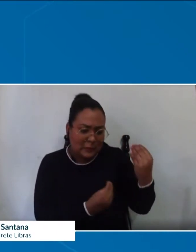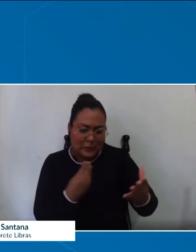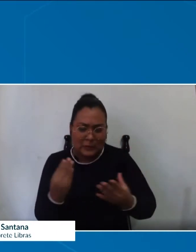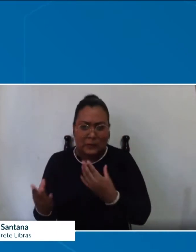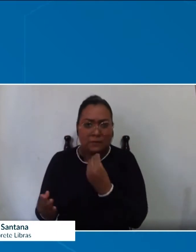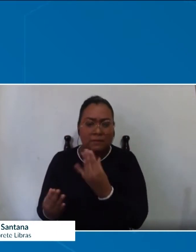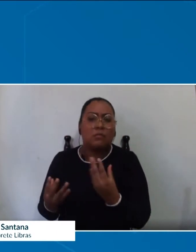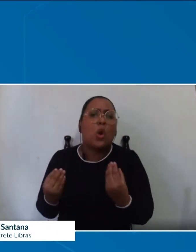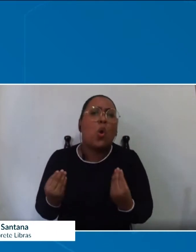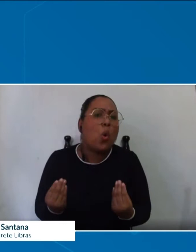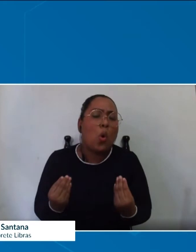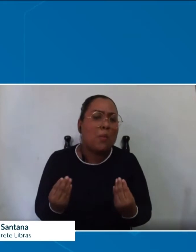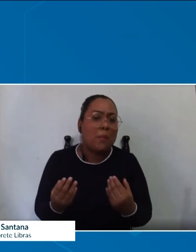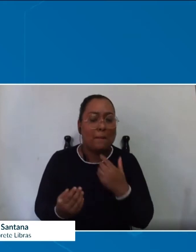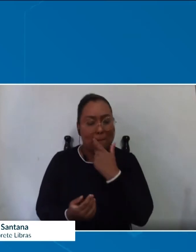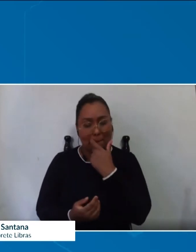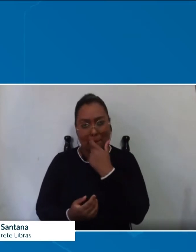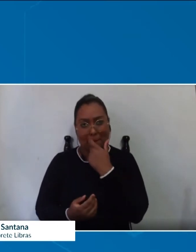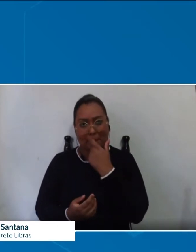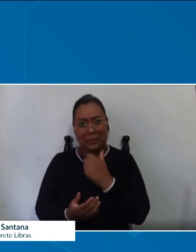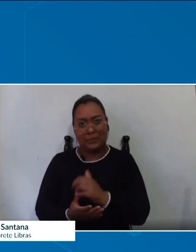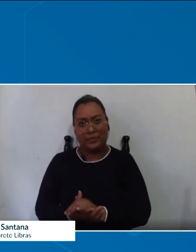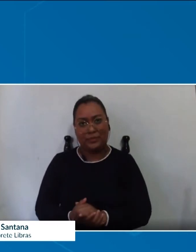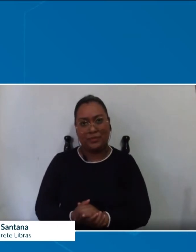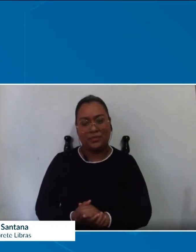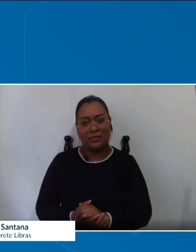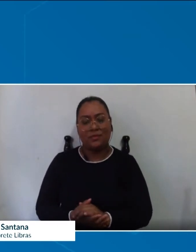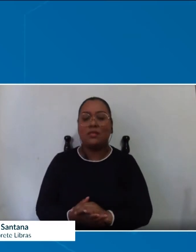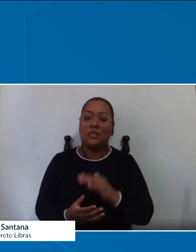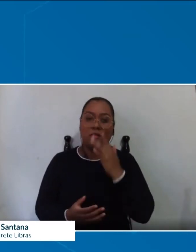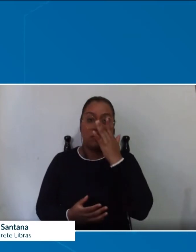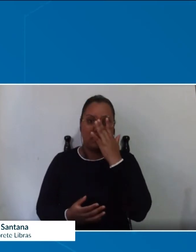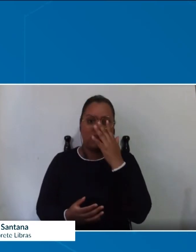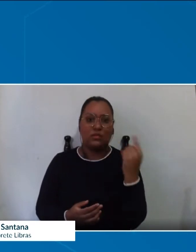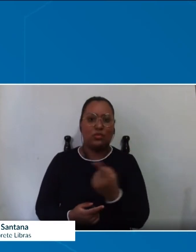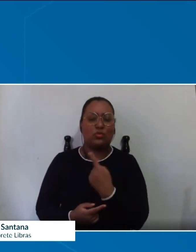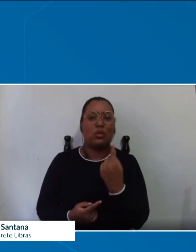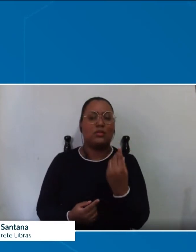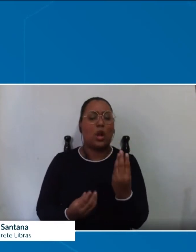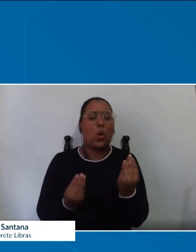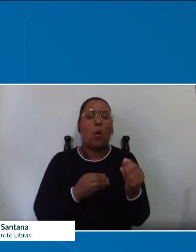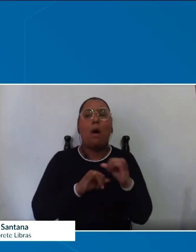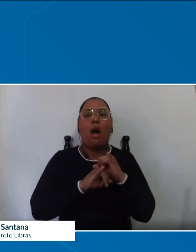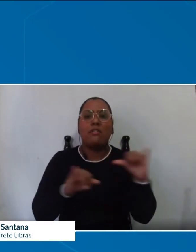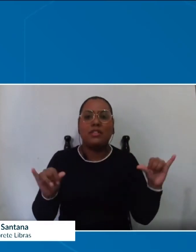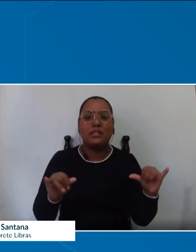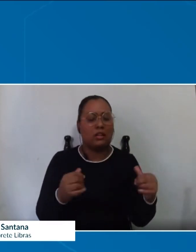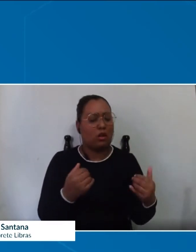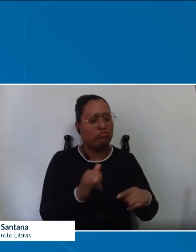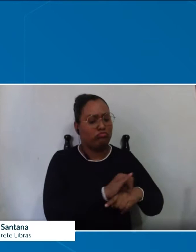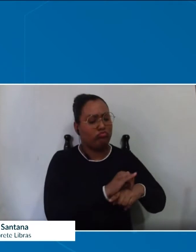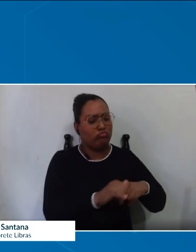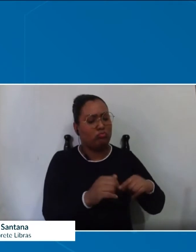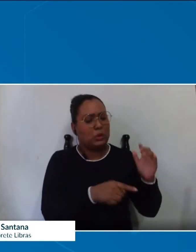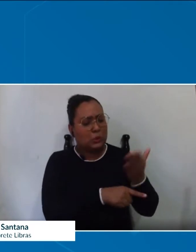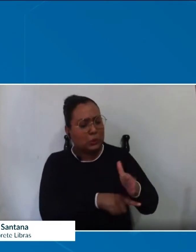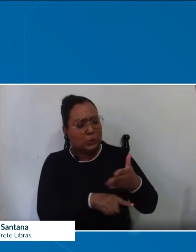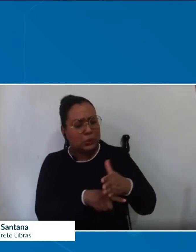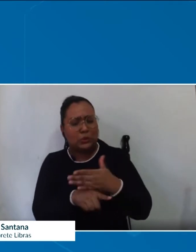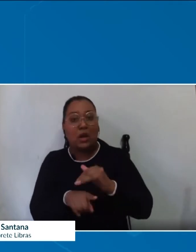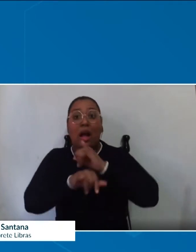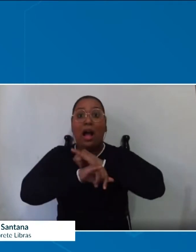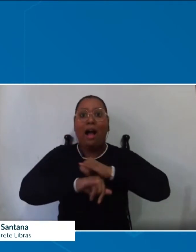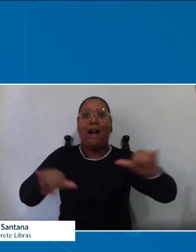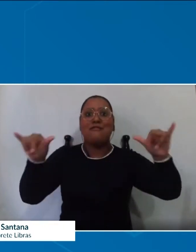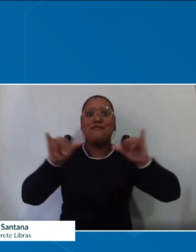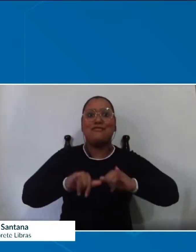como disponibilizar essa tecnologia? Normalmente a gente disponibiliza através de publicações. Então, a gente coloca isso ao mercado e o